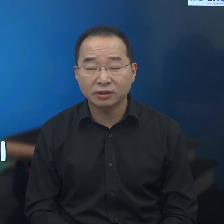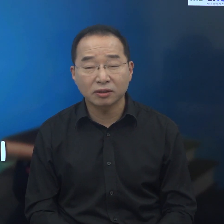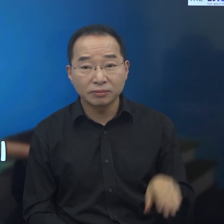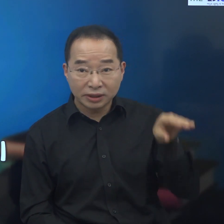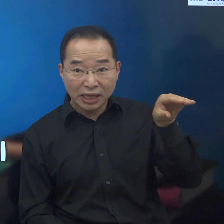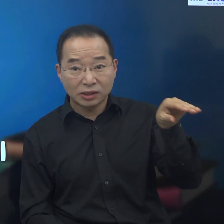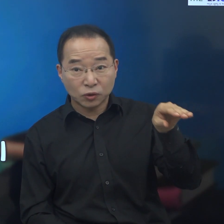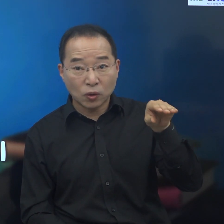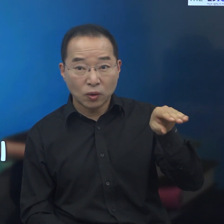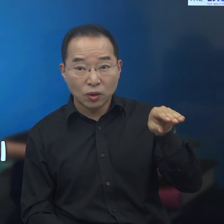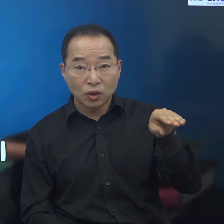긁혔어. 차 있죠.